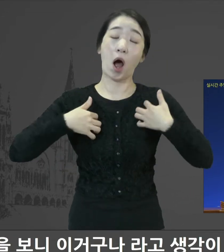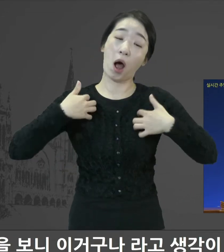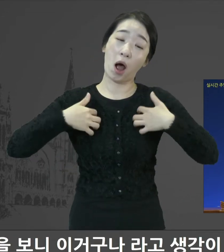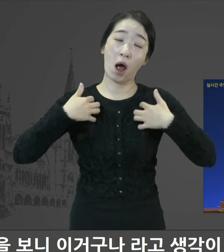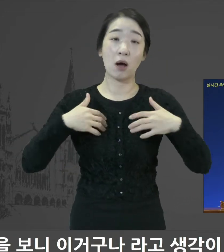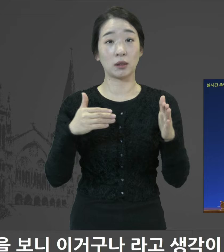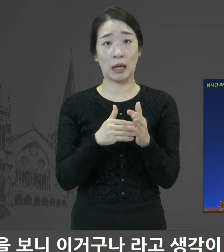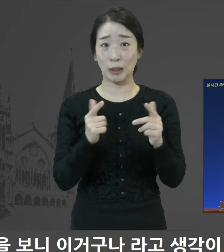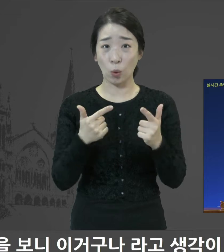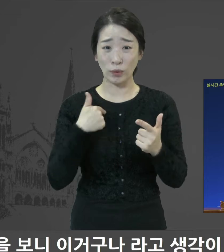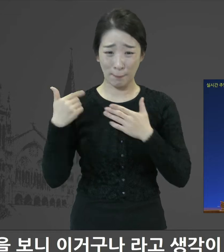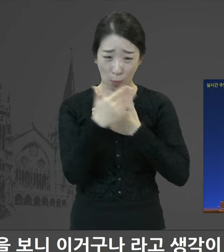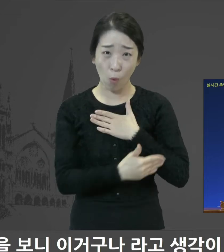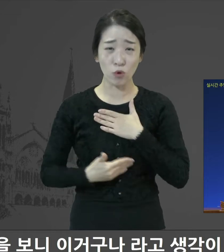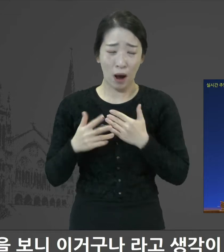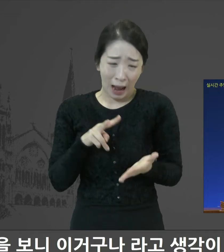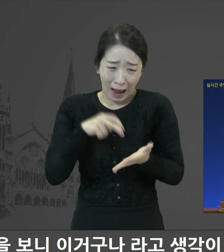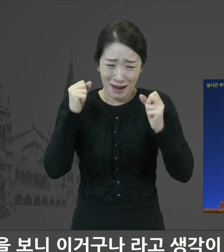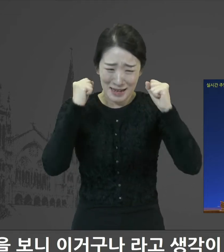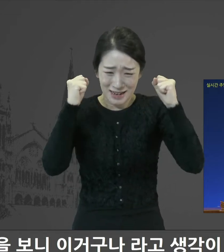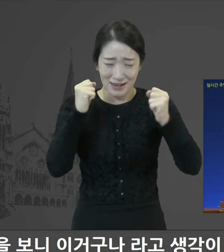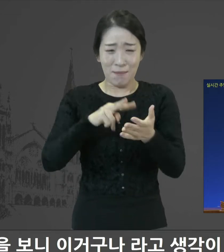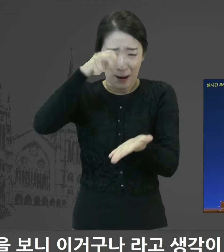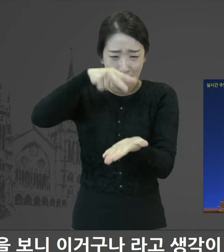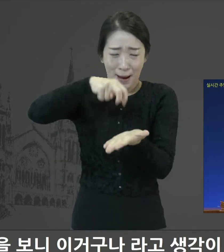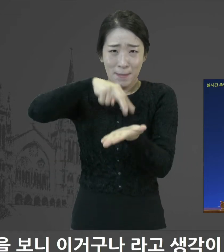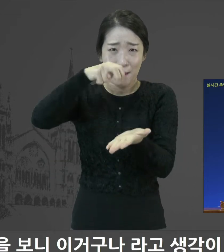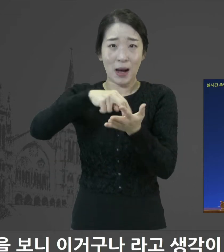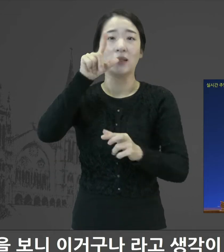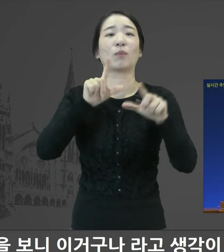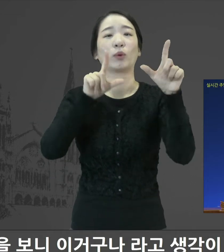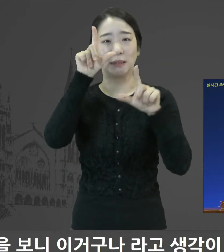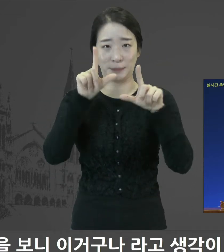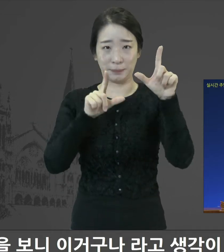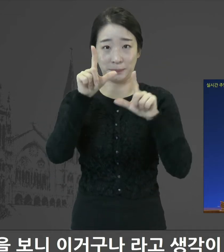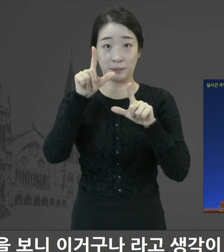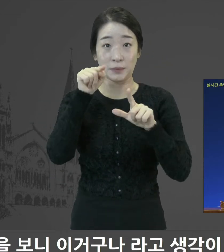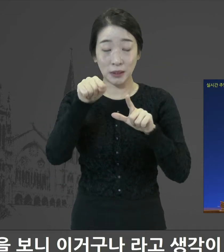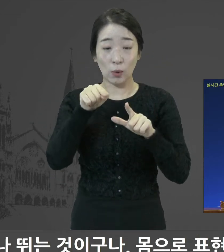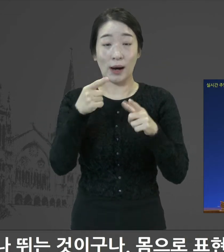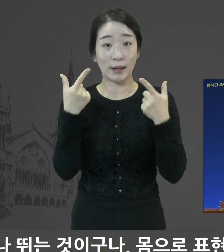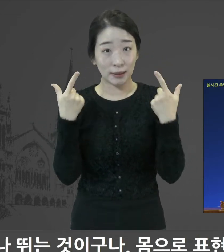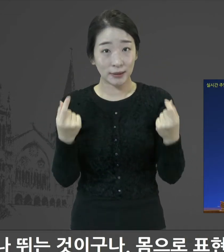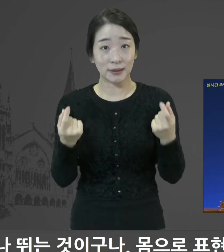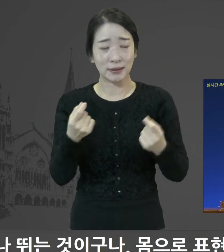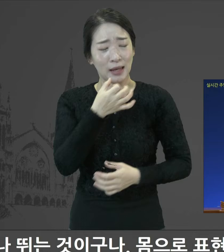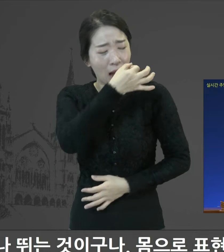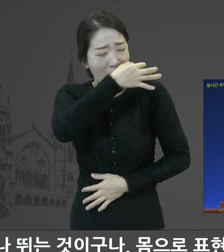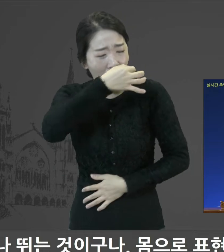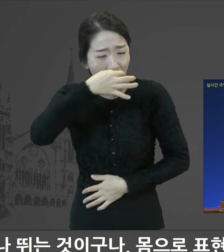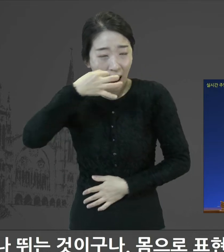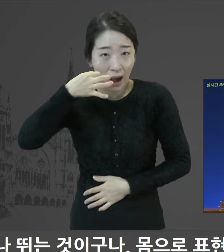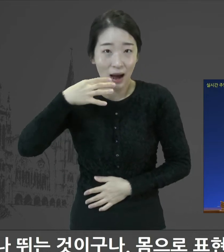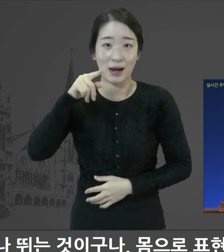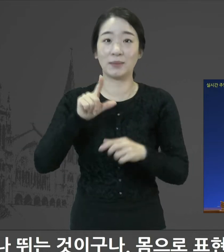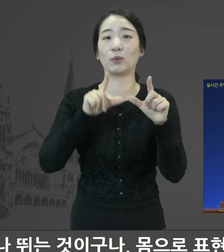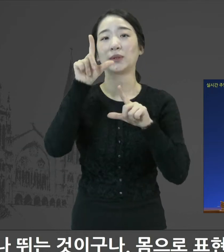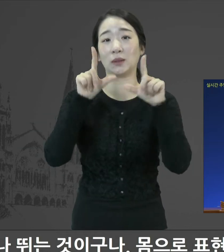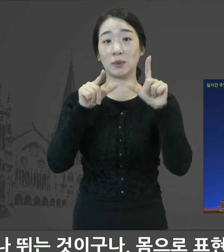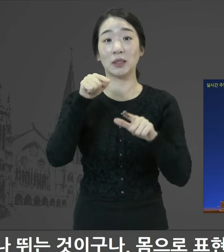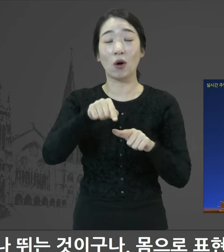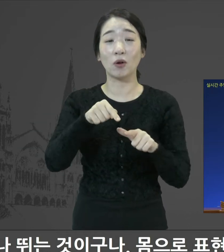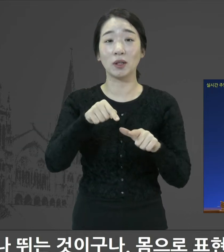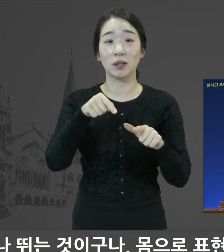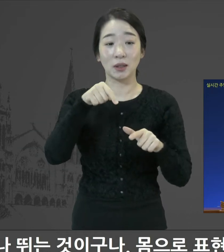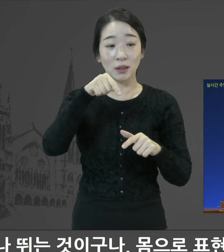그것이 몸으로 표현되는 흥이라는 겁니다. 그런데 이 흥을 여러분 이 땅에서 경험 못